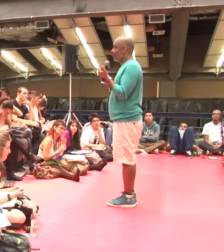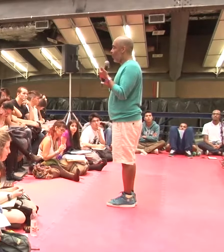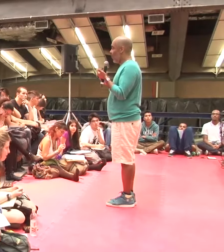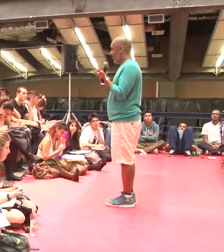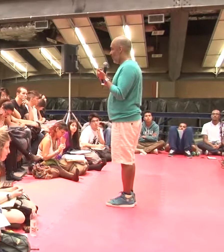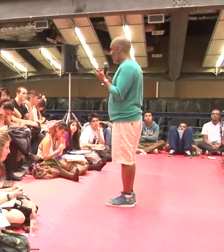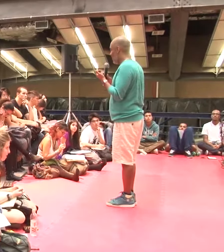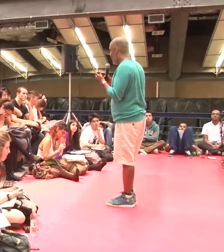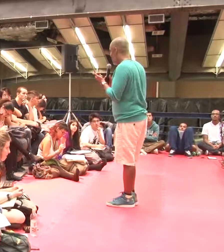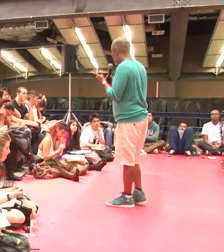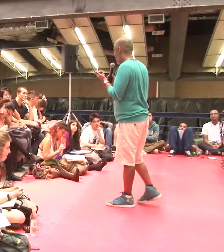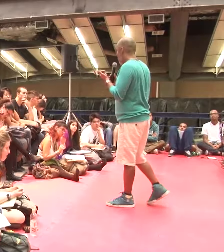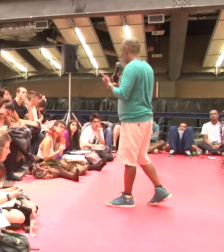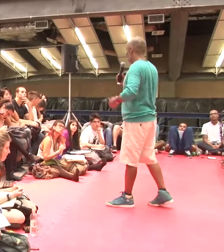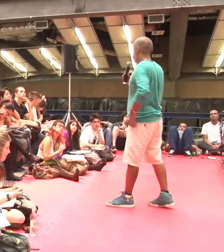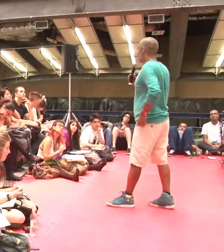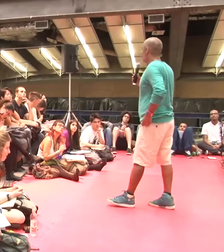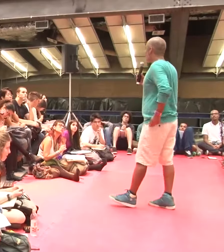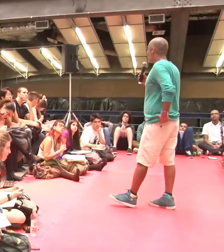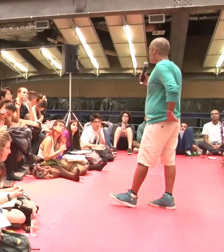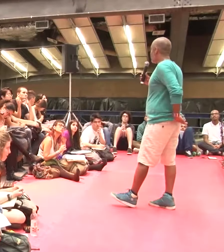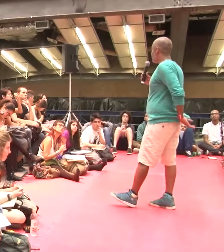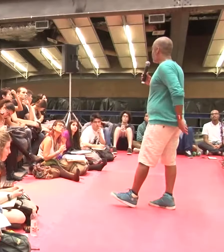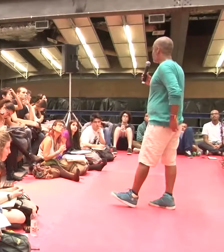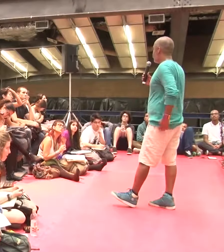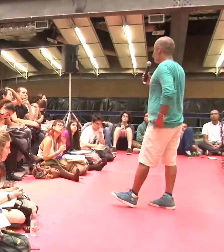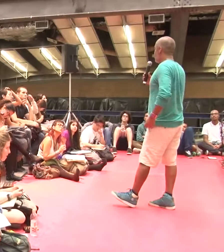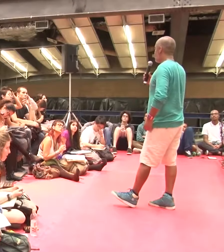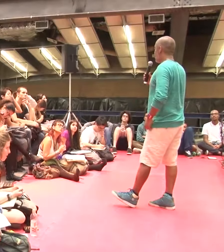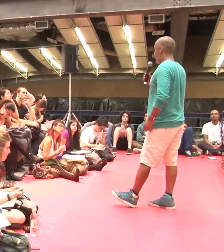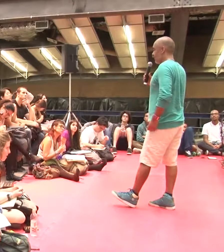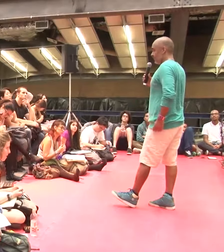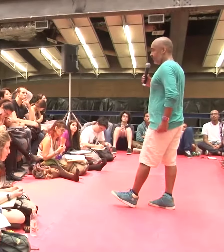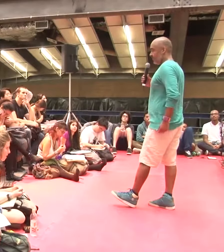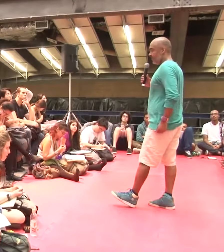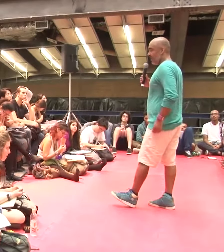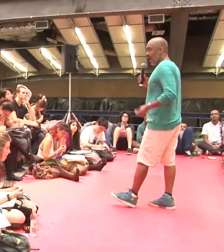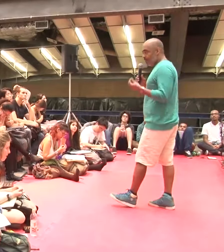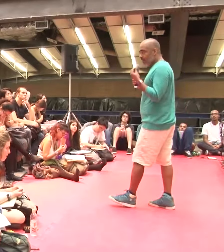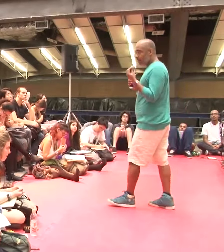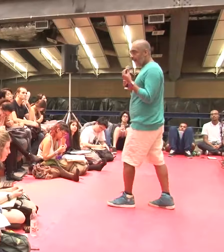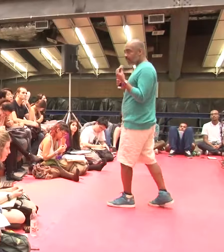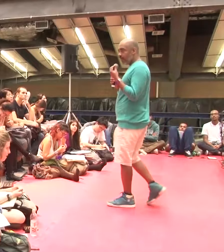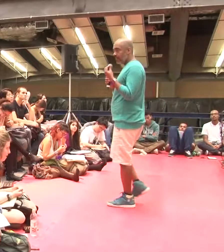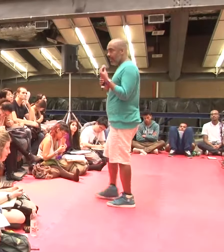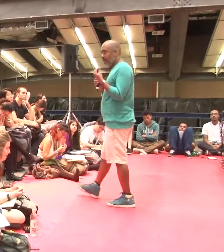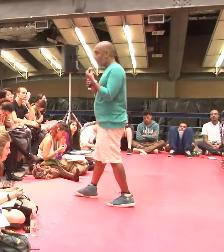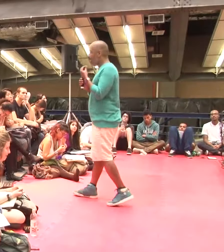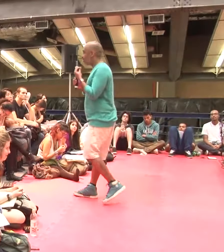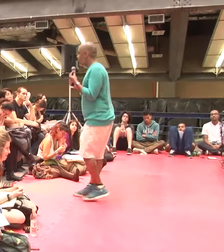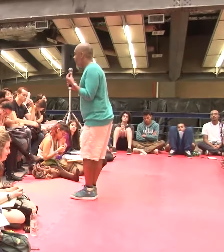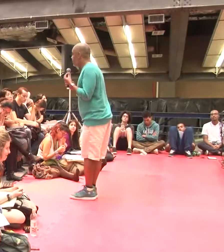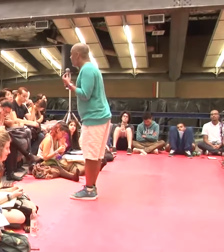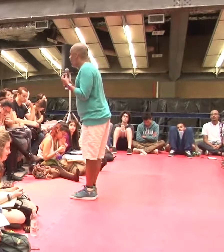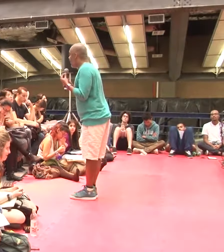Não é à toa, né, que ela passa por tantas descobertas. A personagem, por exemplo,